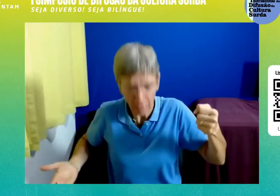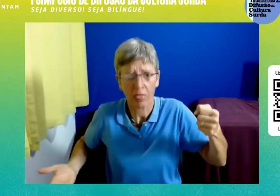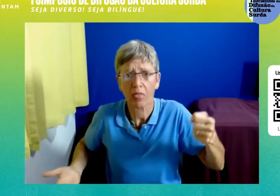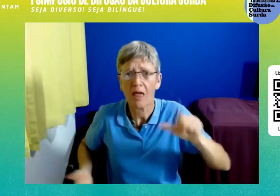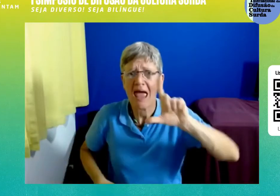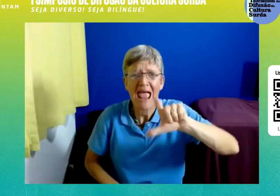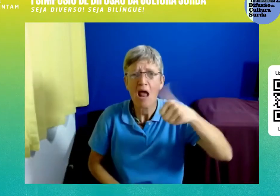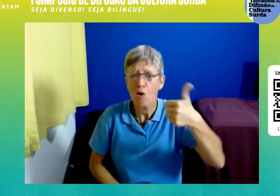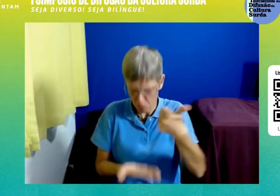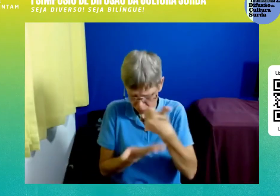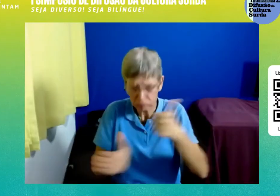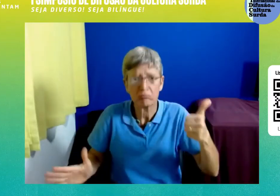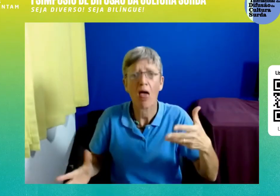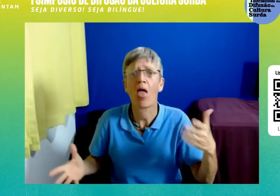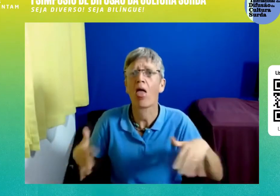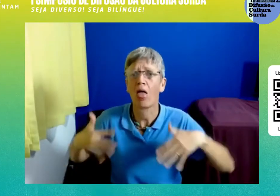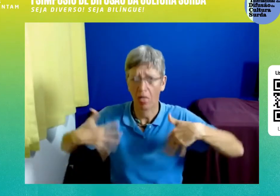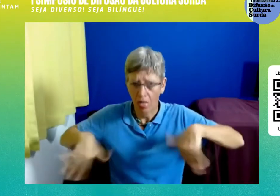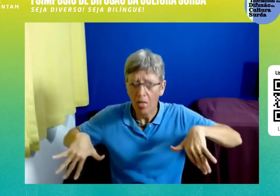Mas,